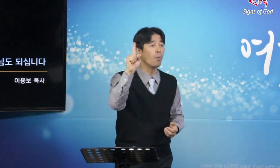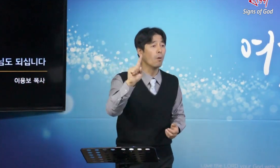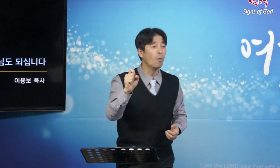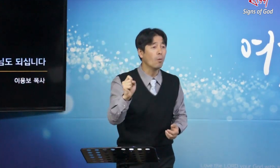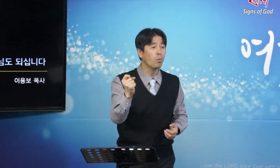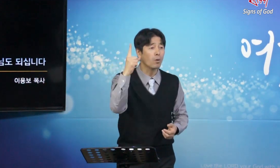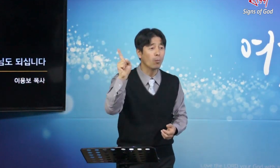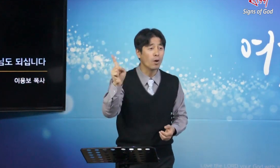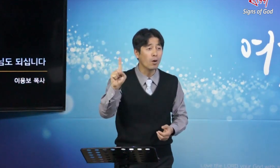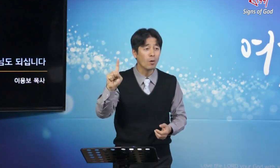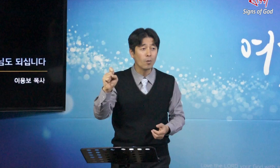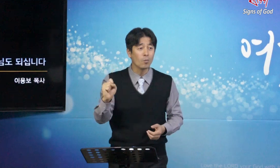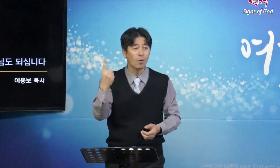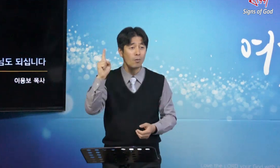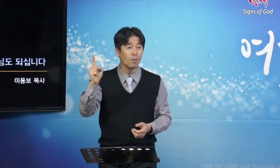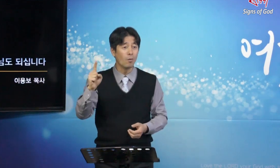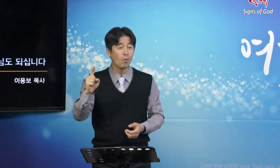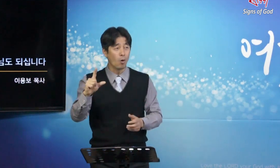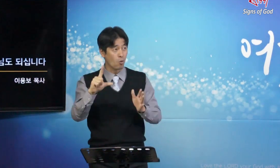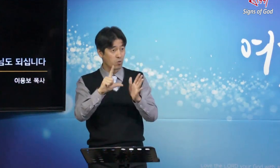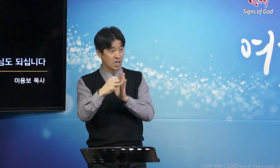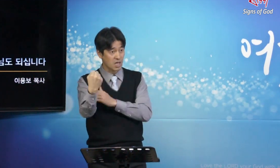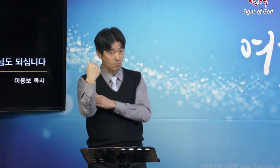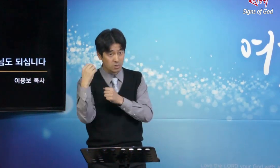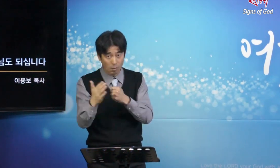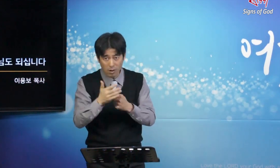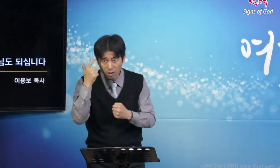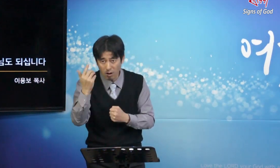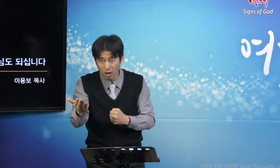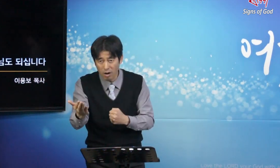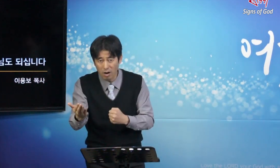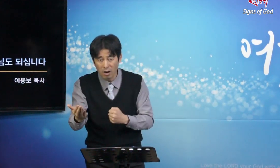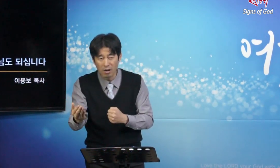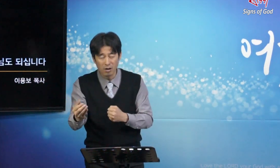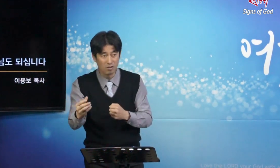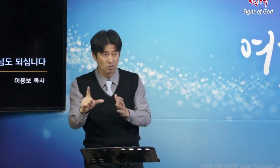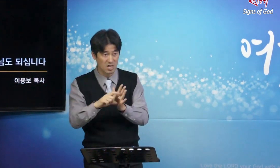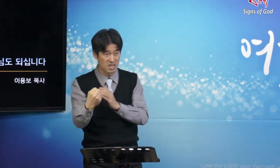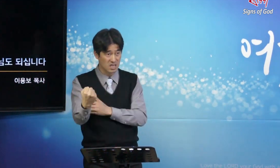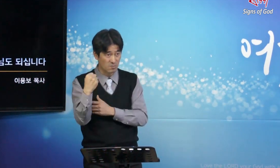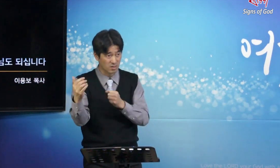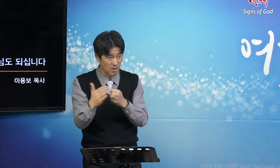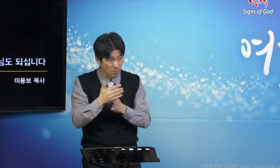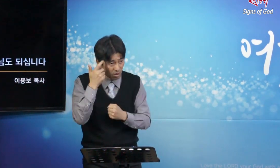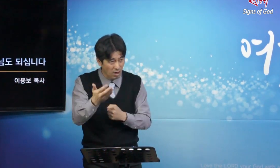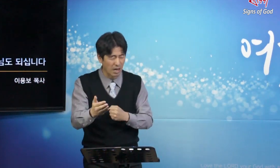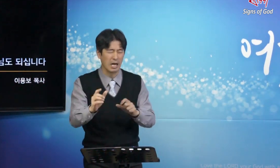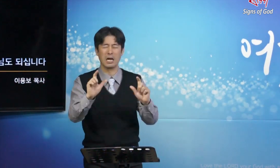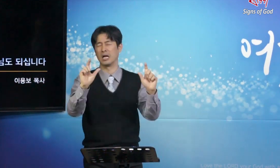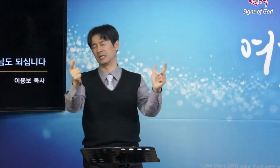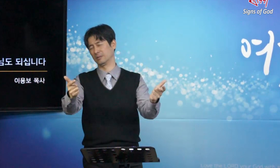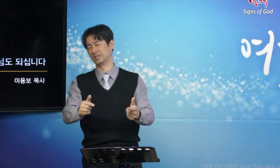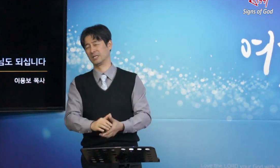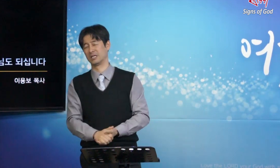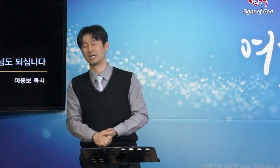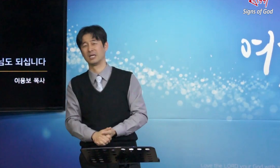그렇게 복음이 전파될 수 있었죠. 그 모든 것은 루터의 힘이었습니까?